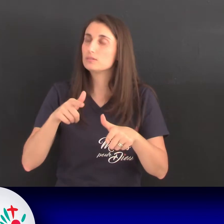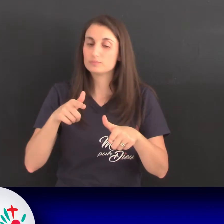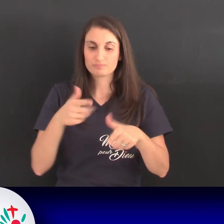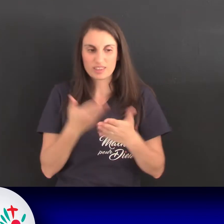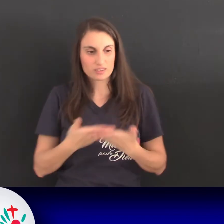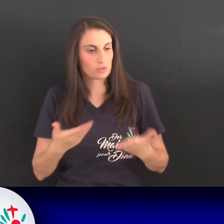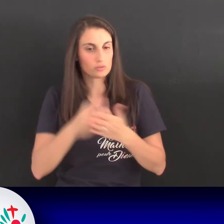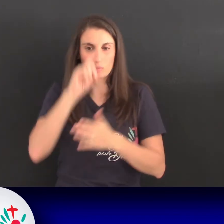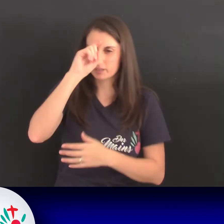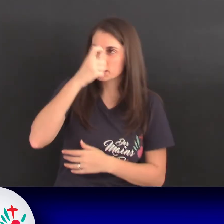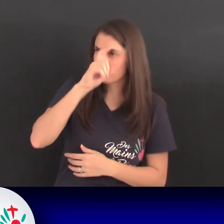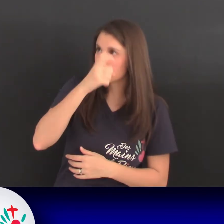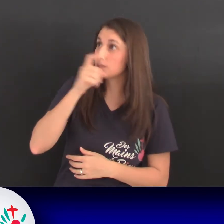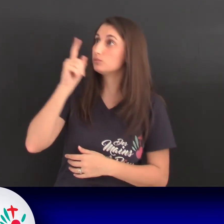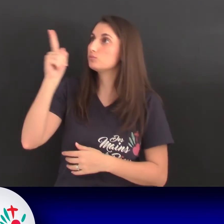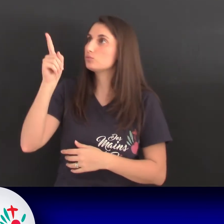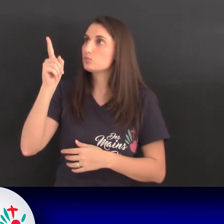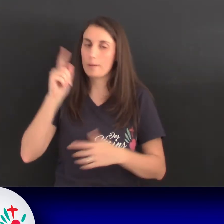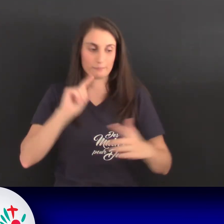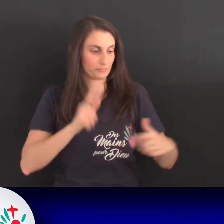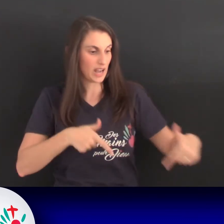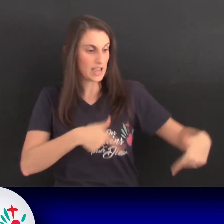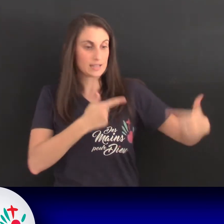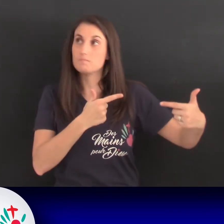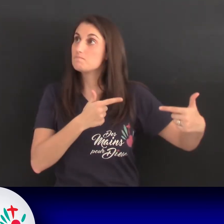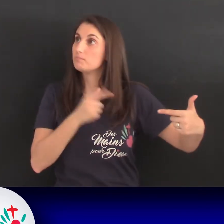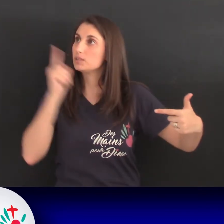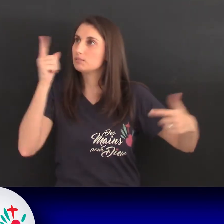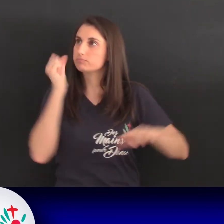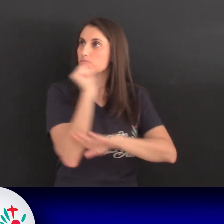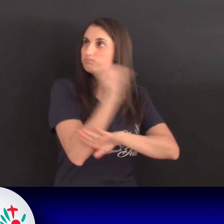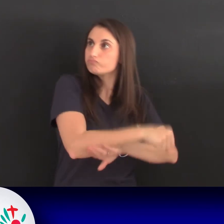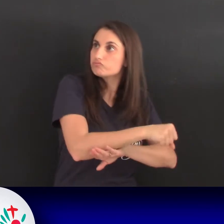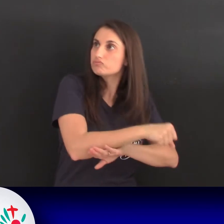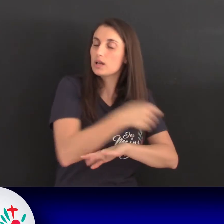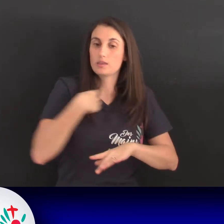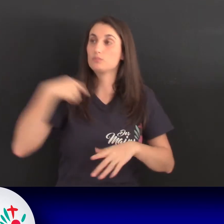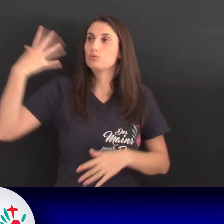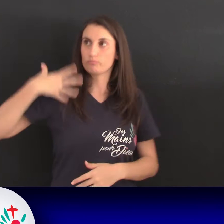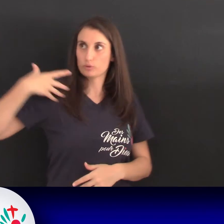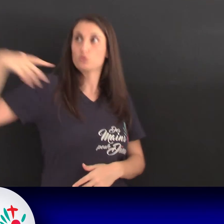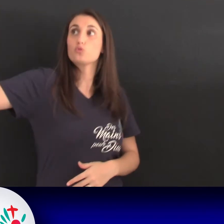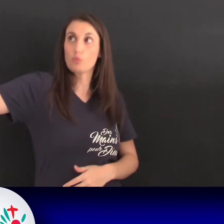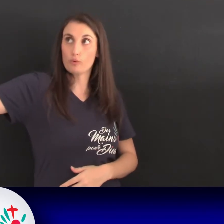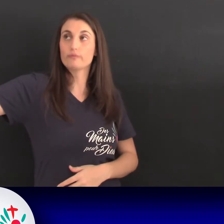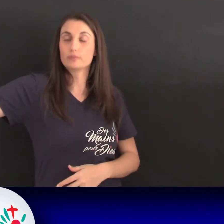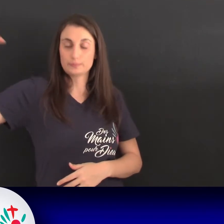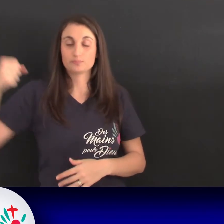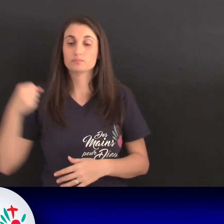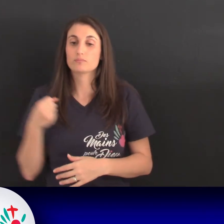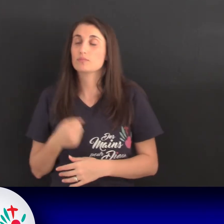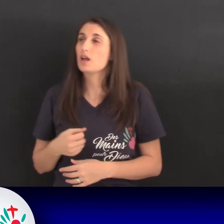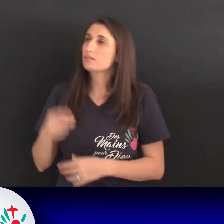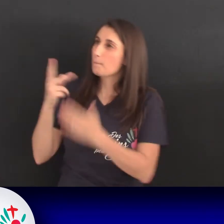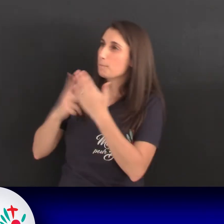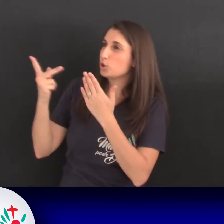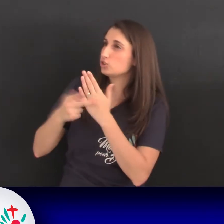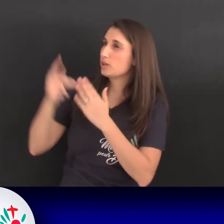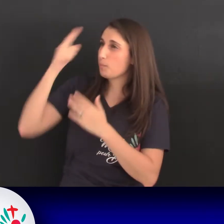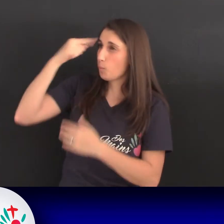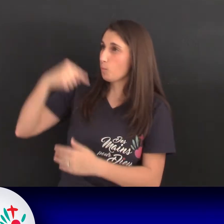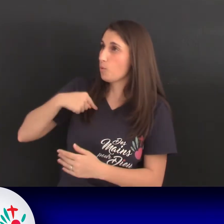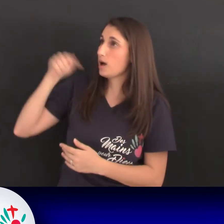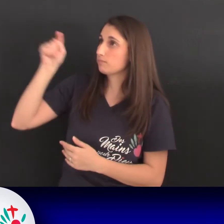la colère de mes ennemis et ta main droite me sauve. L'Éternel terminera ce qu'il a commencé pour moi.